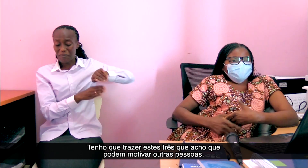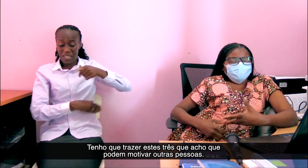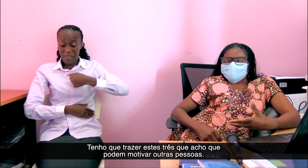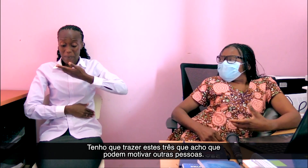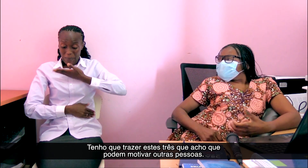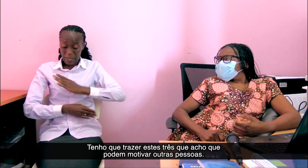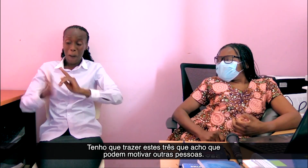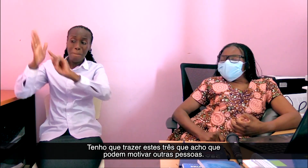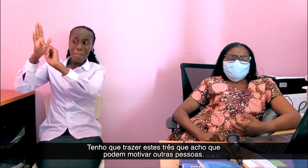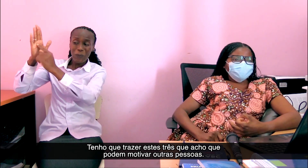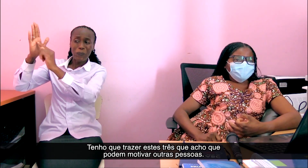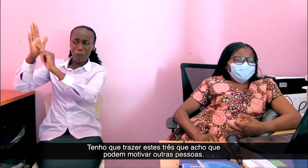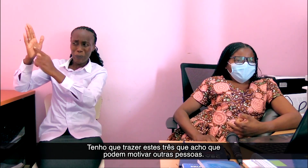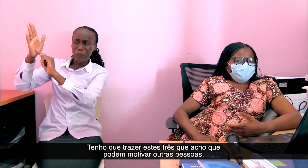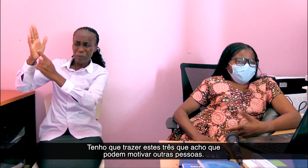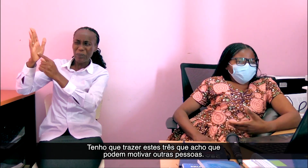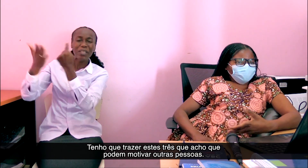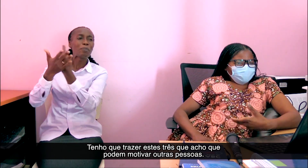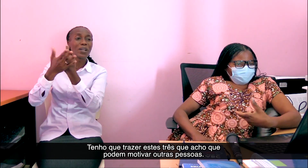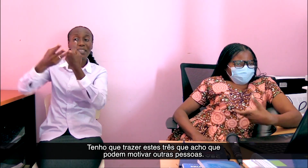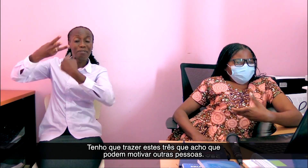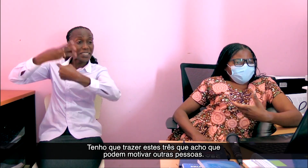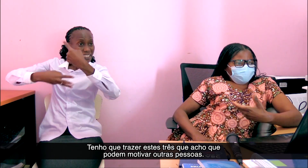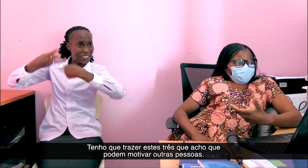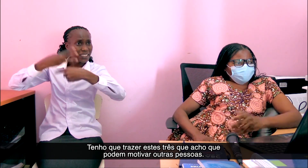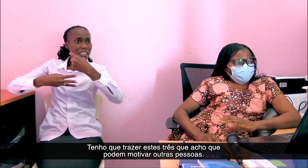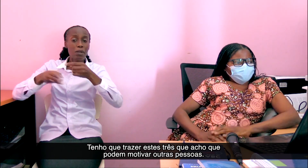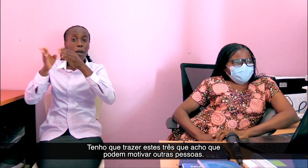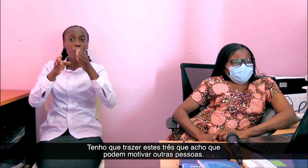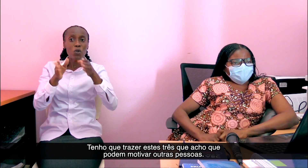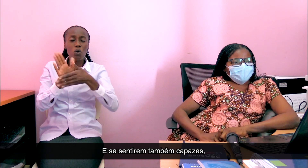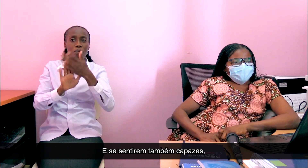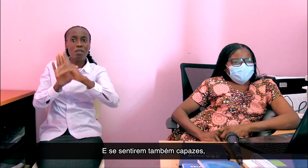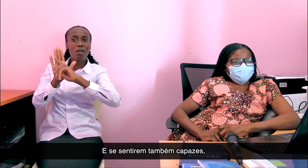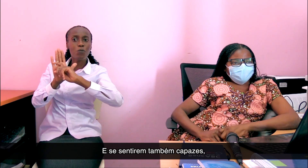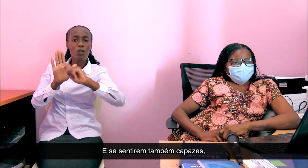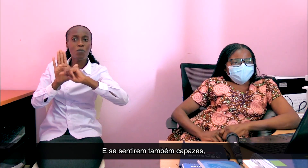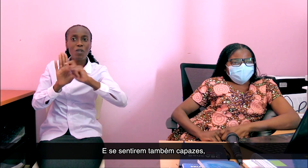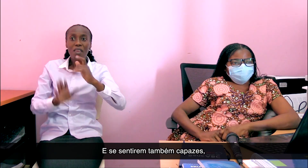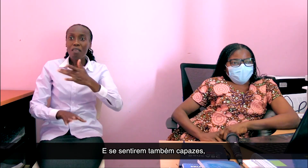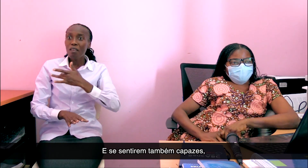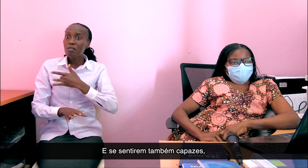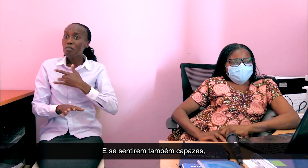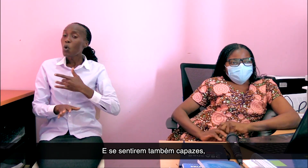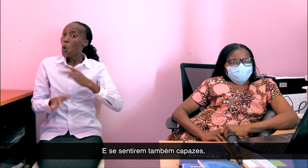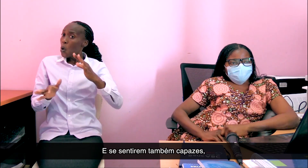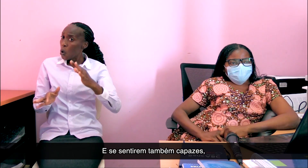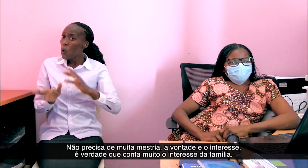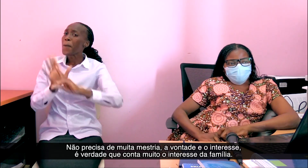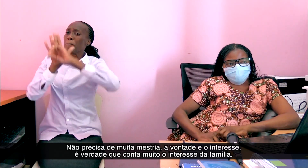esses 3 que acho que podem motivar outras pessoas e se sentirem também capazes, como